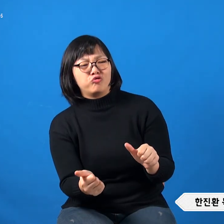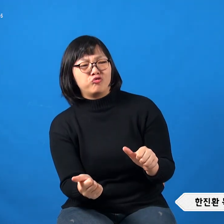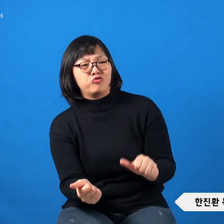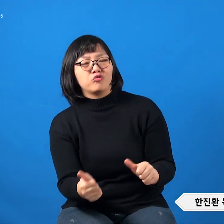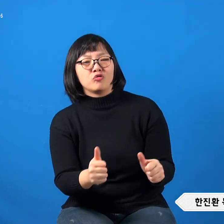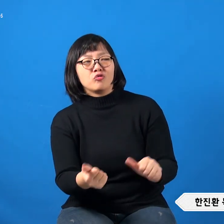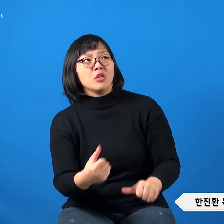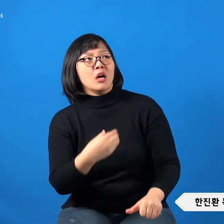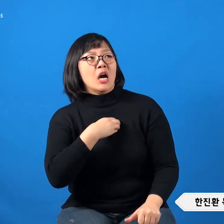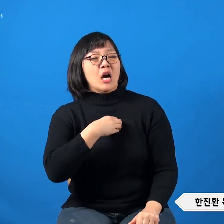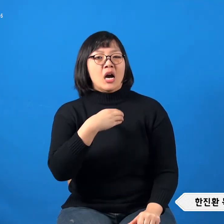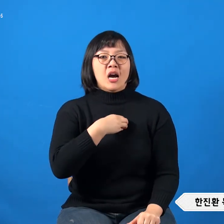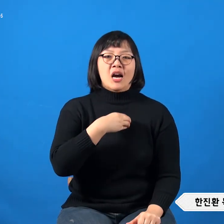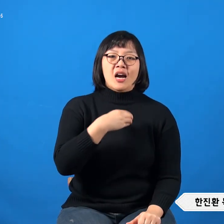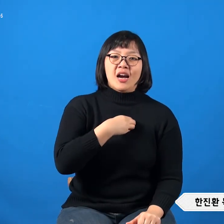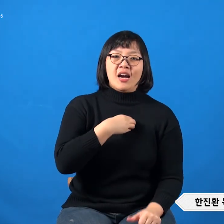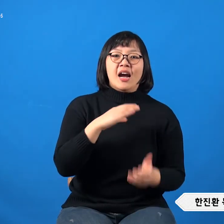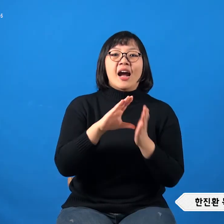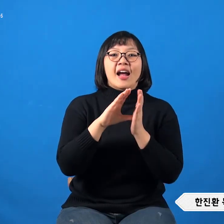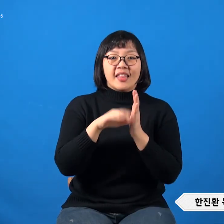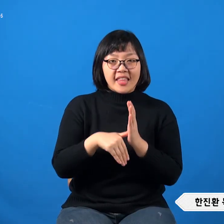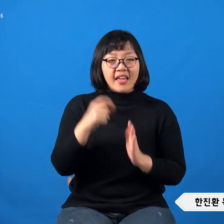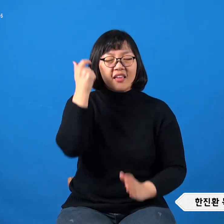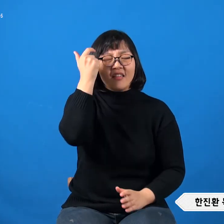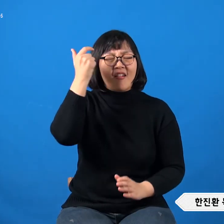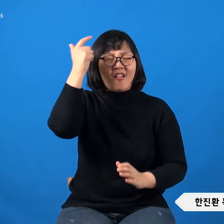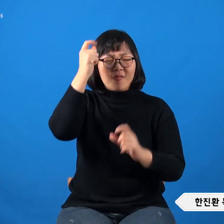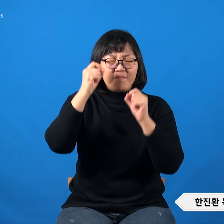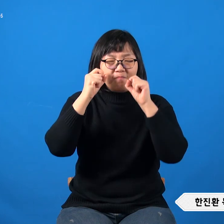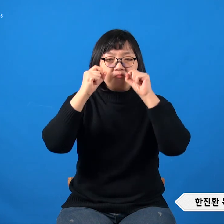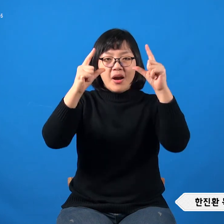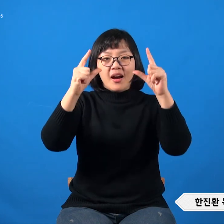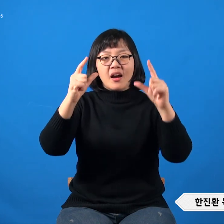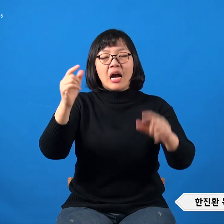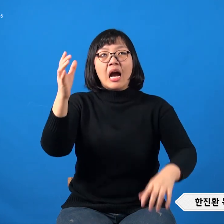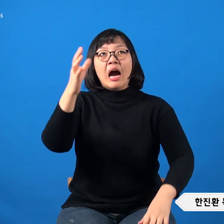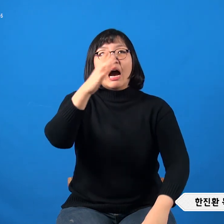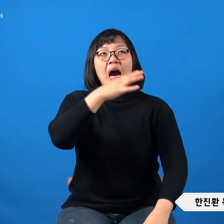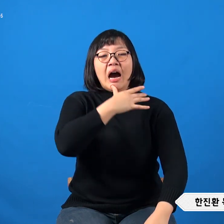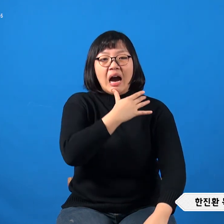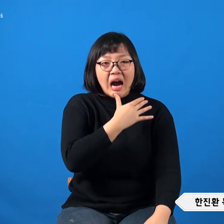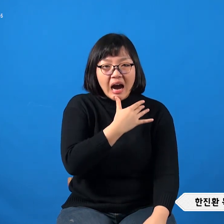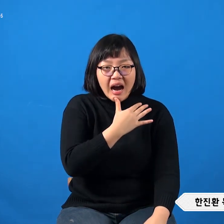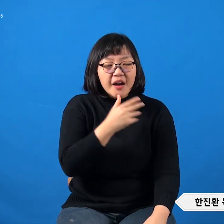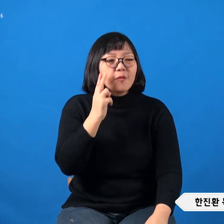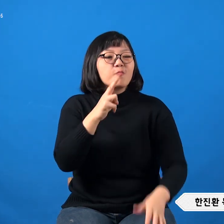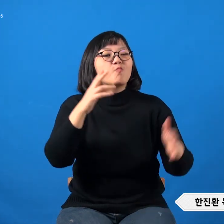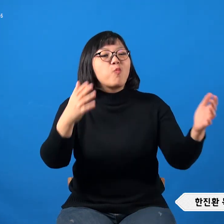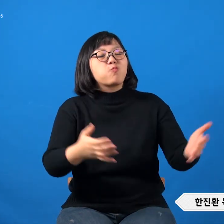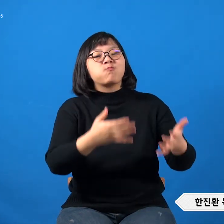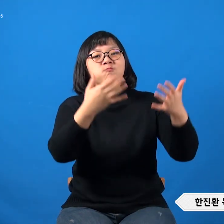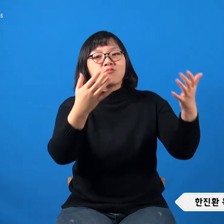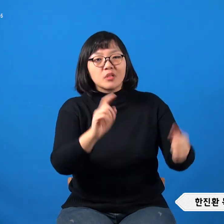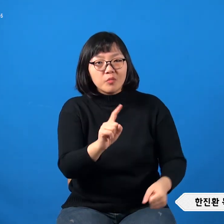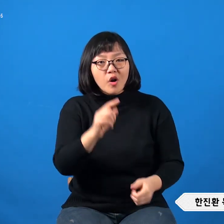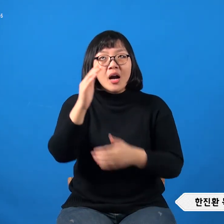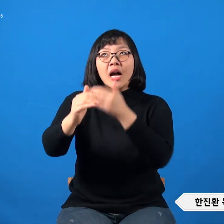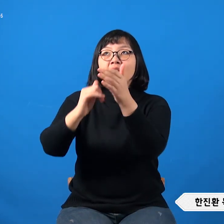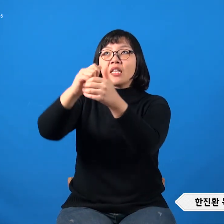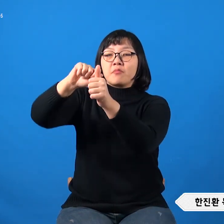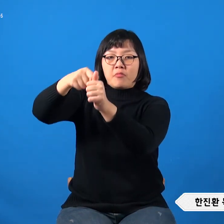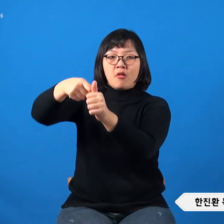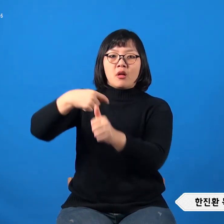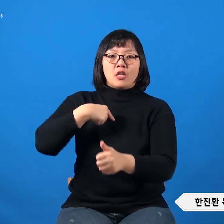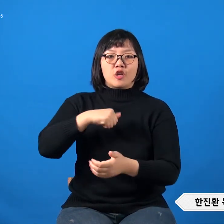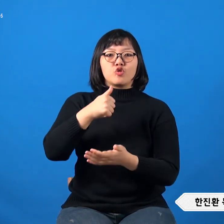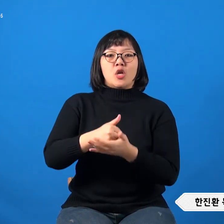그 영혼의 눈을 뜨게 됩니다. 그 폭풍이야말로 자신의 죄에 대한 하나님의 심판의 채찍인 것을